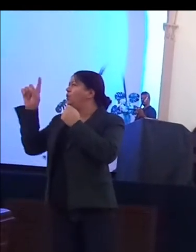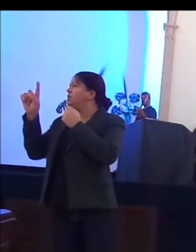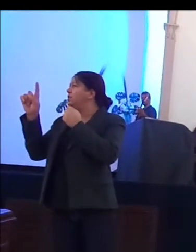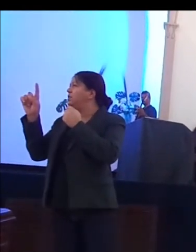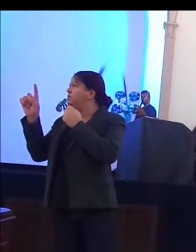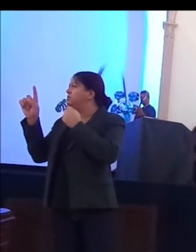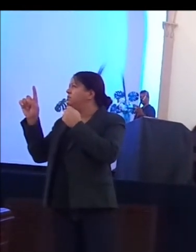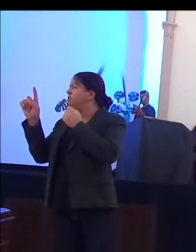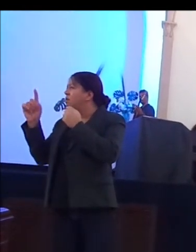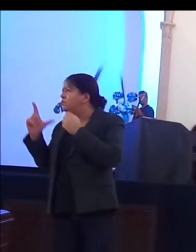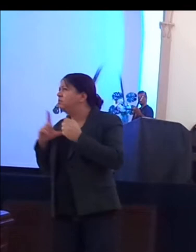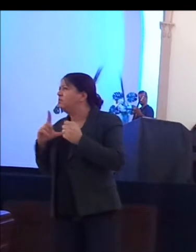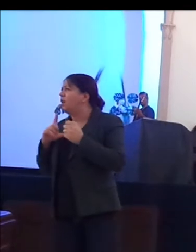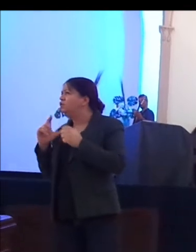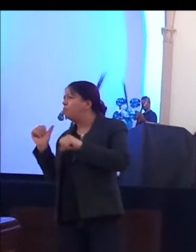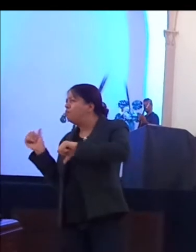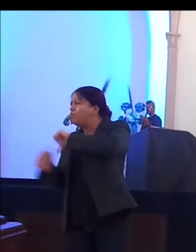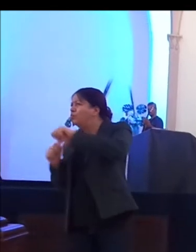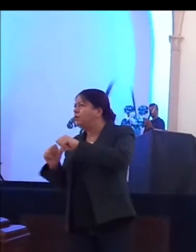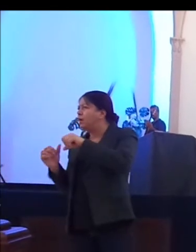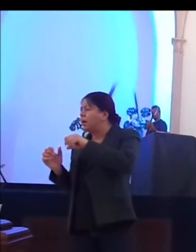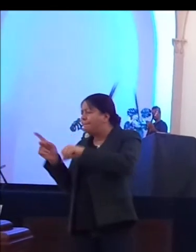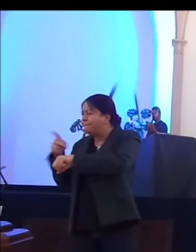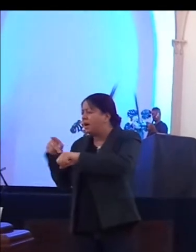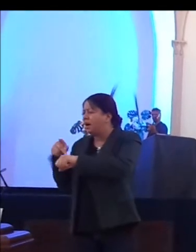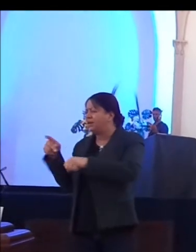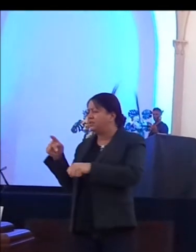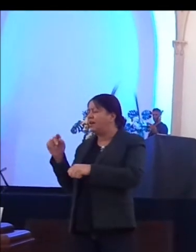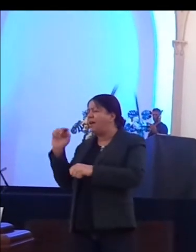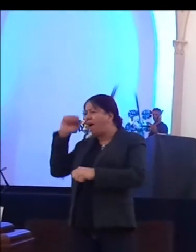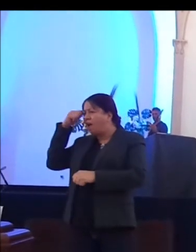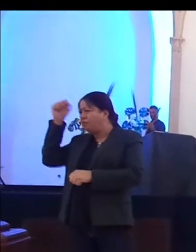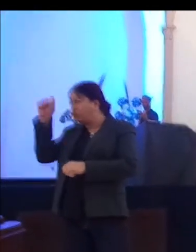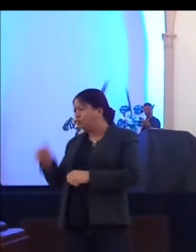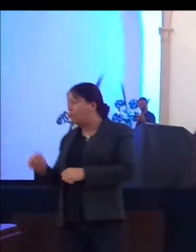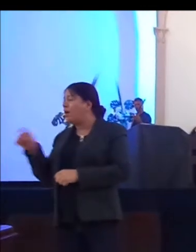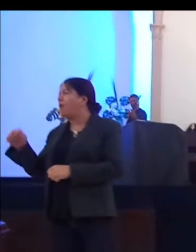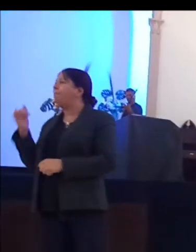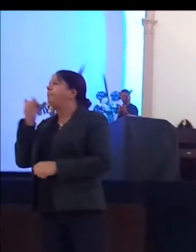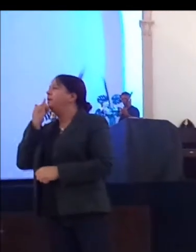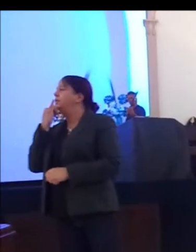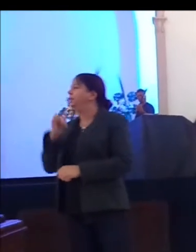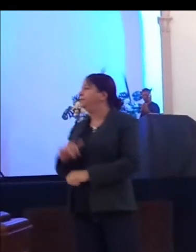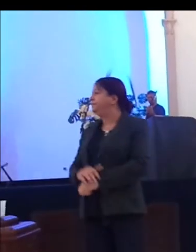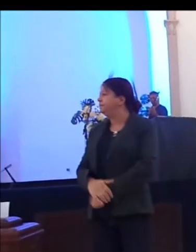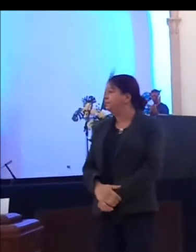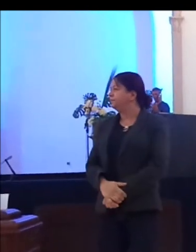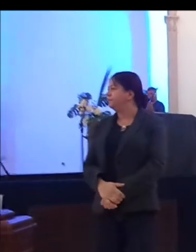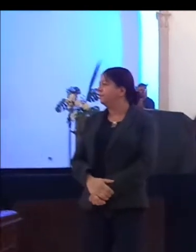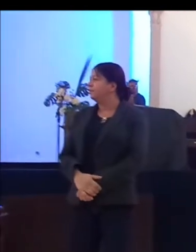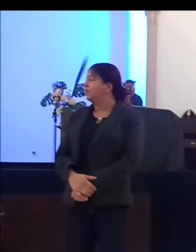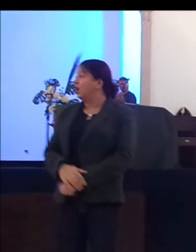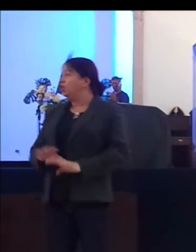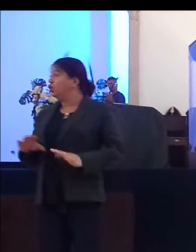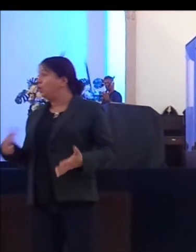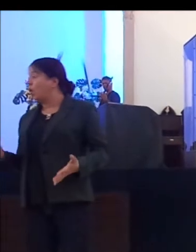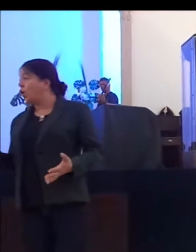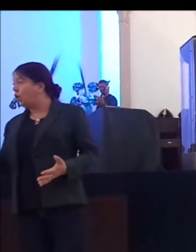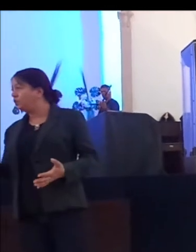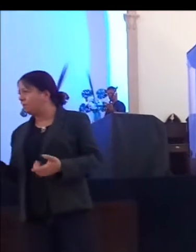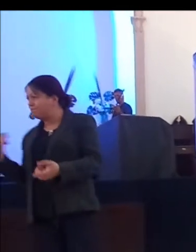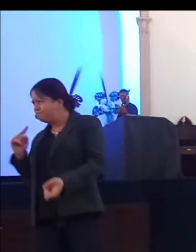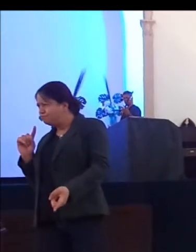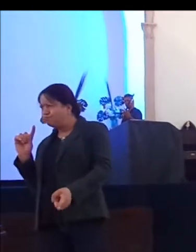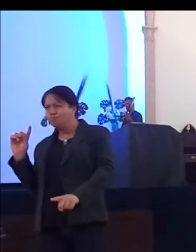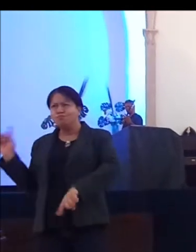temos de transformar esse país, a África do Sul, é pelo perdão. Quando nós virarmos o jogo, e